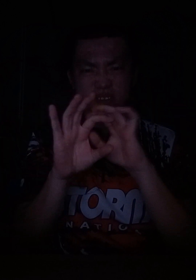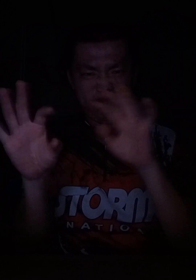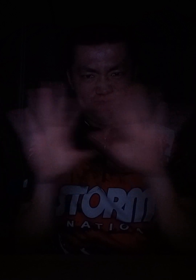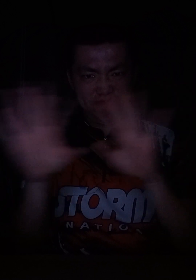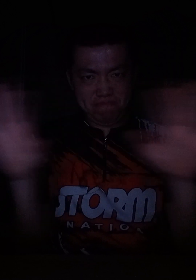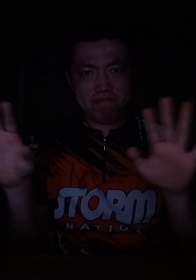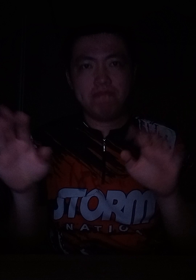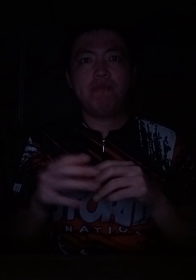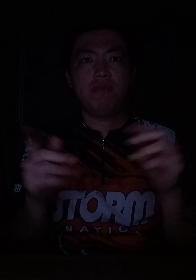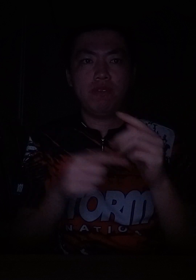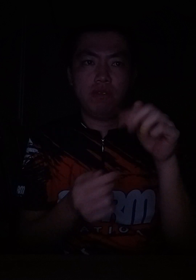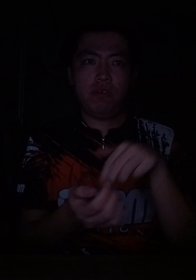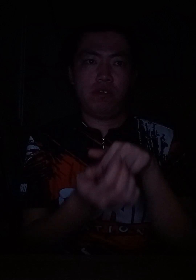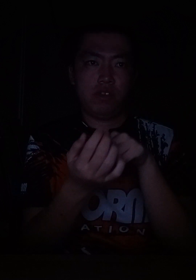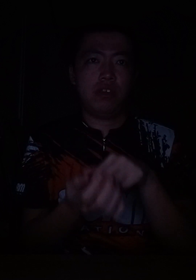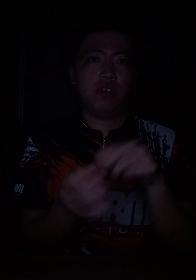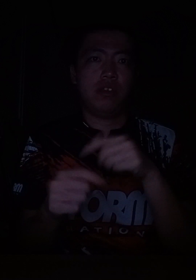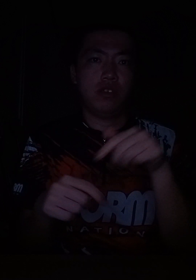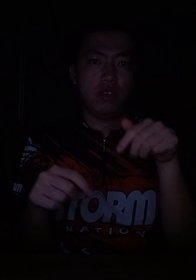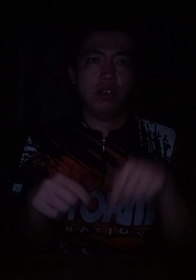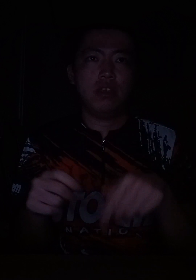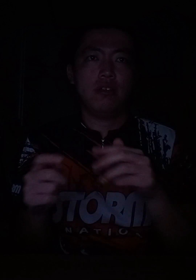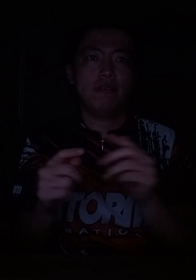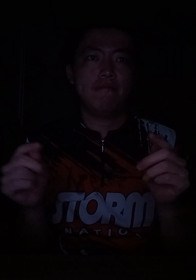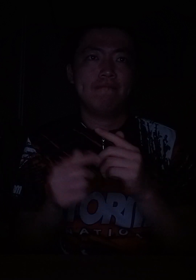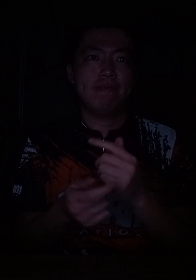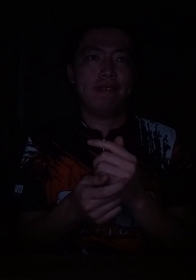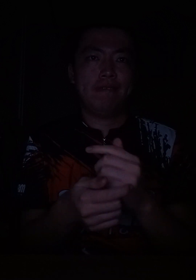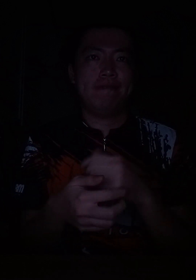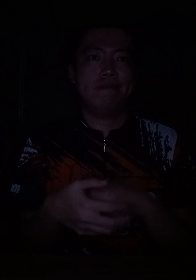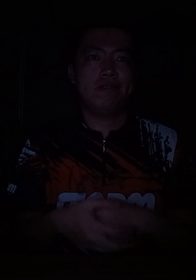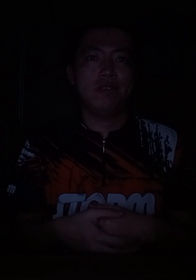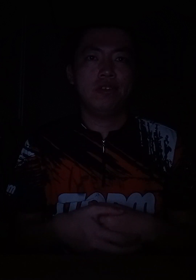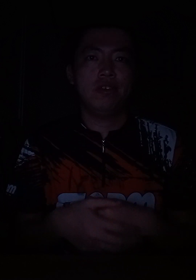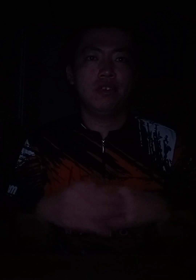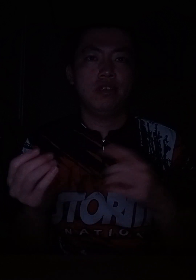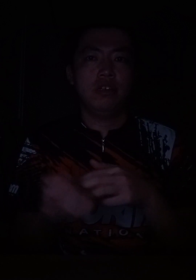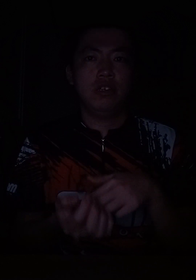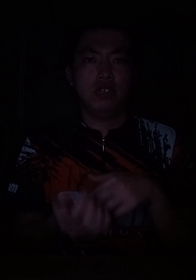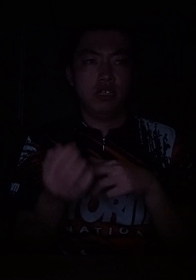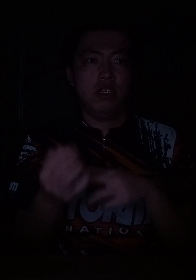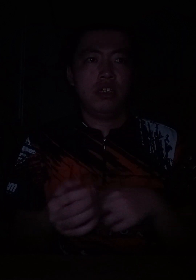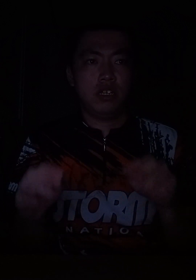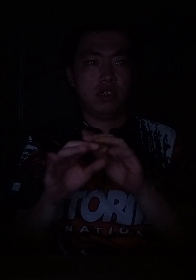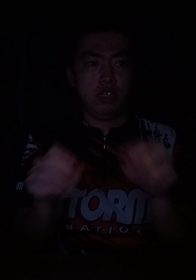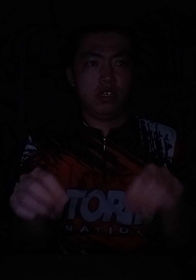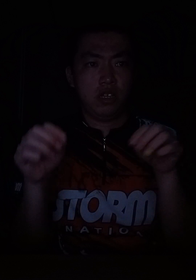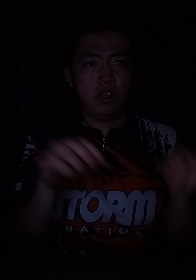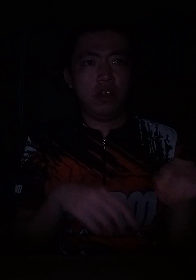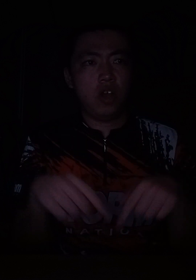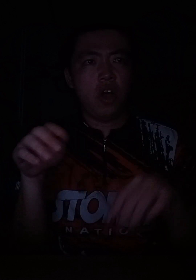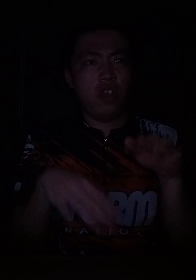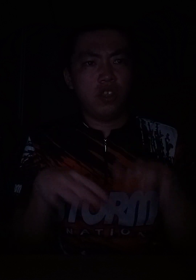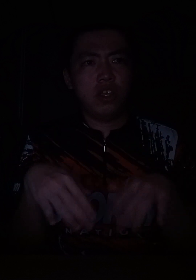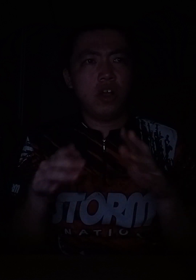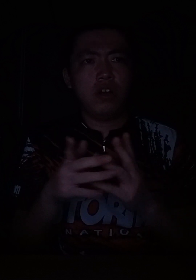열고 반쯤 걸쳐있는 승강기에서 주민부터 구했습니다. 이어 승강기에 남은 짐까지 꺼내려다 발을 헛디뎌 틈새로